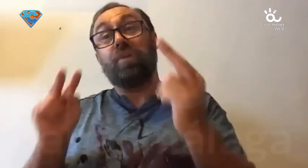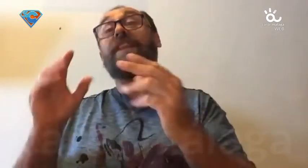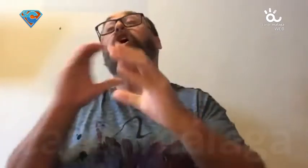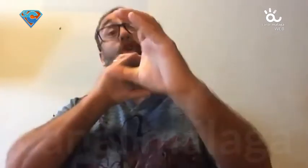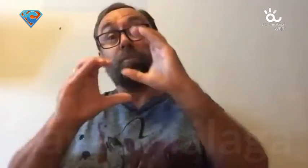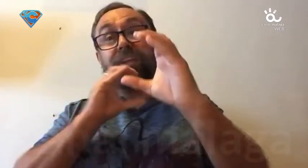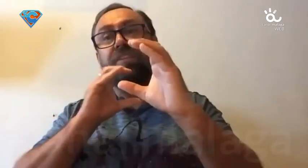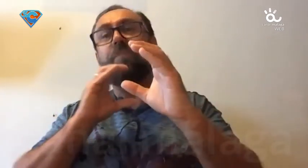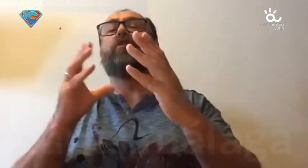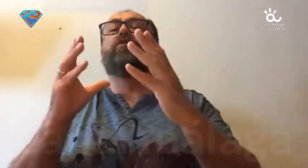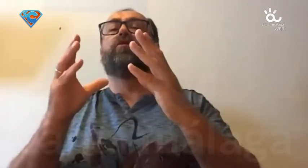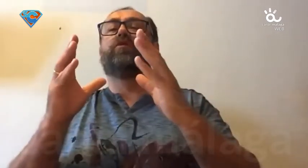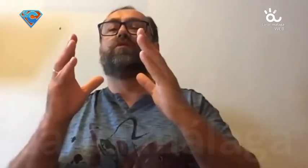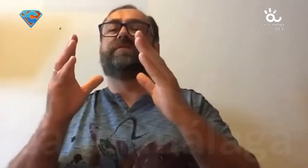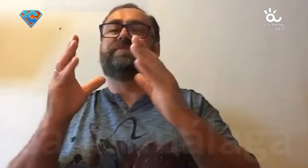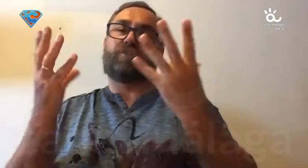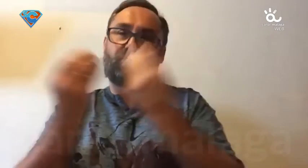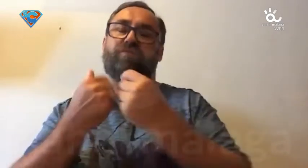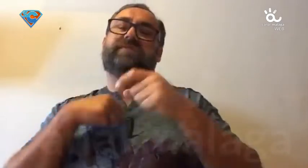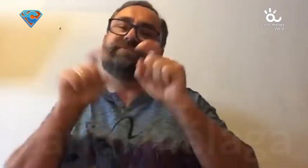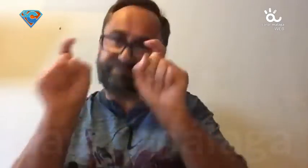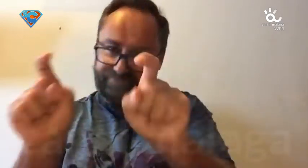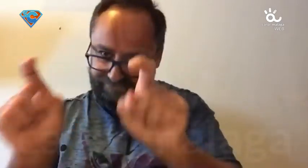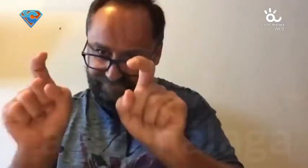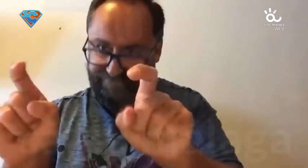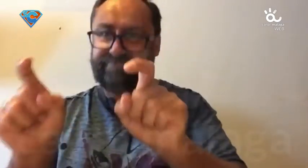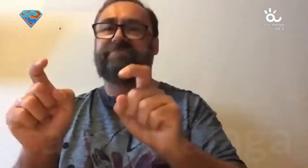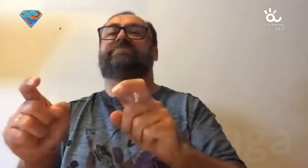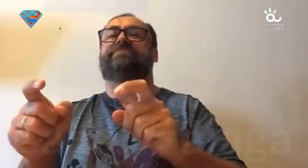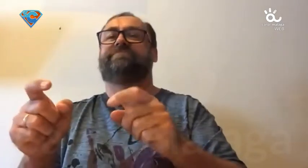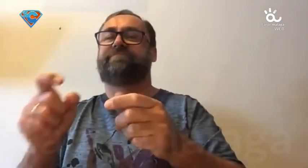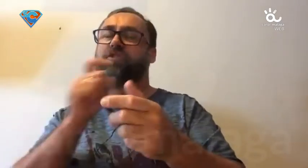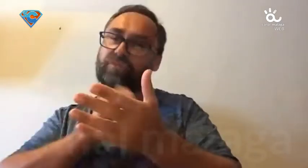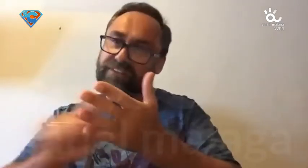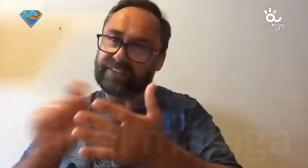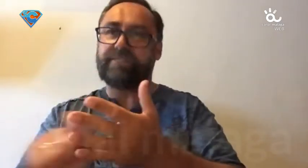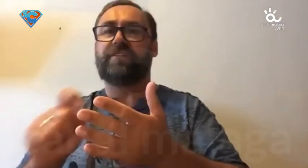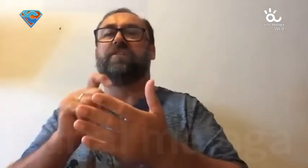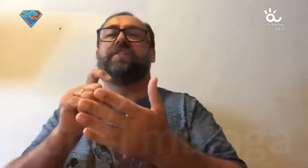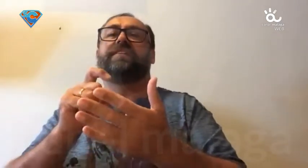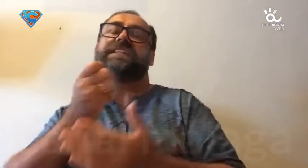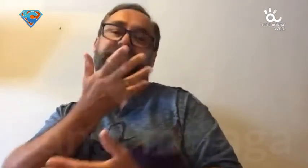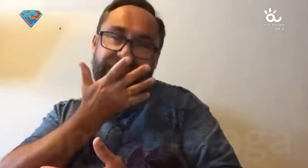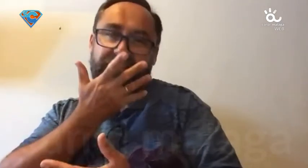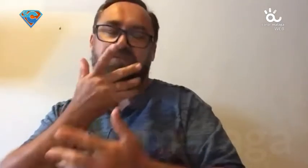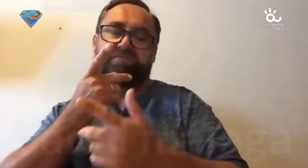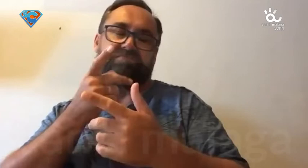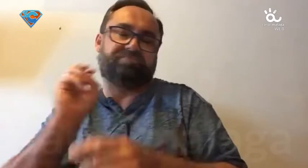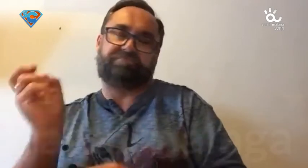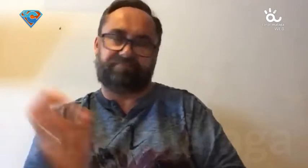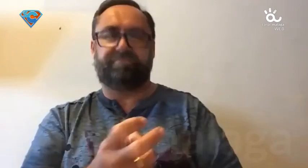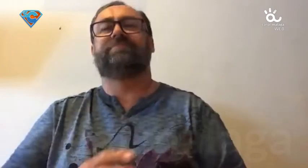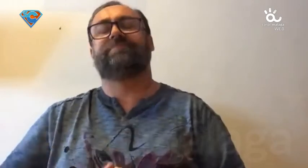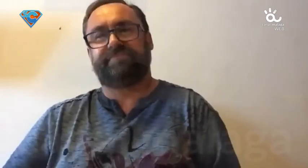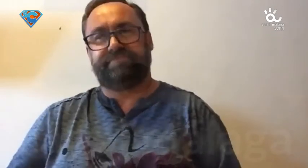el resto del aula. Y yo tengo una comunicación con ese alumno, pero también le enseño